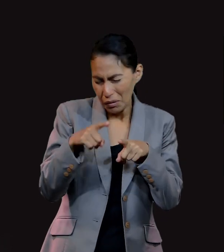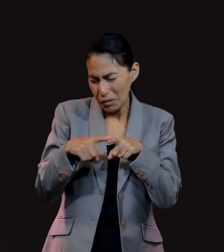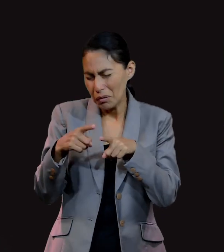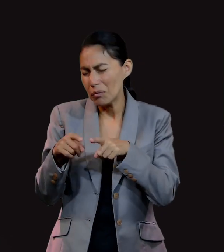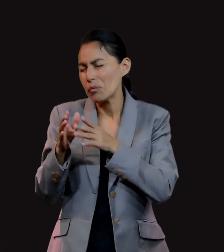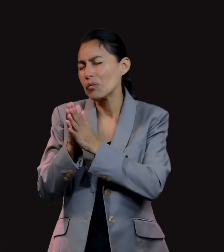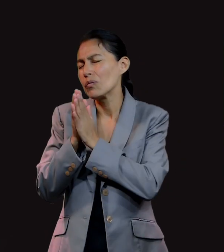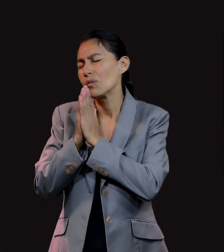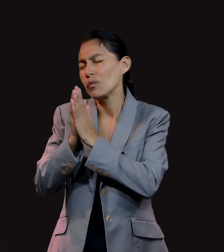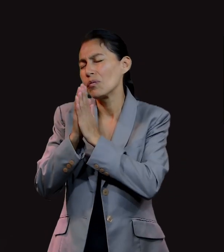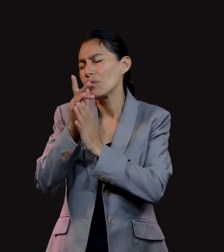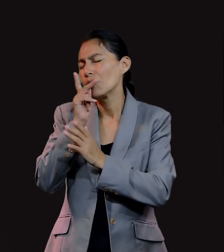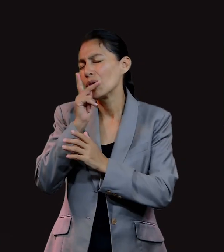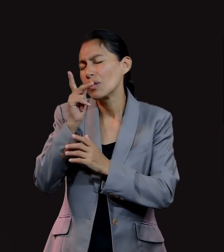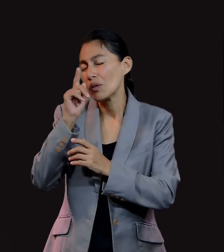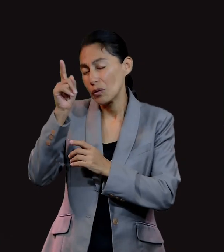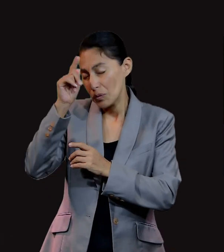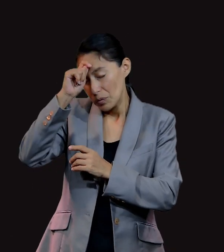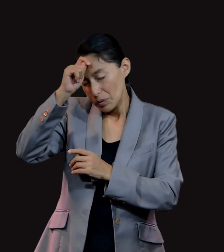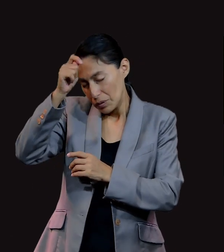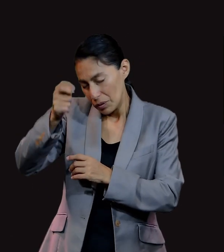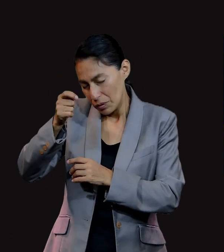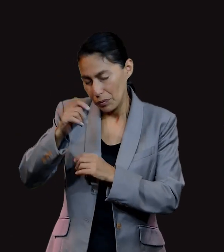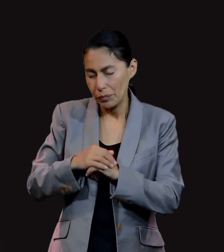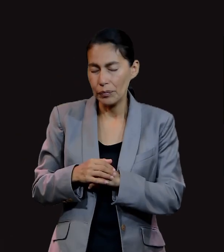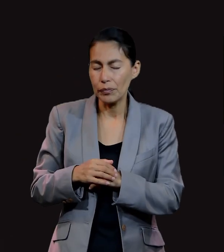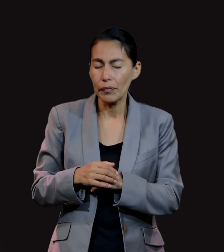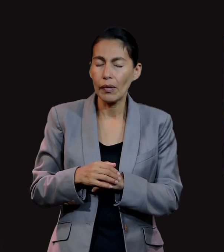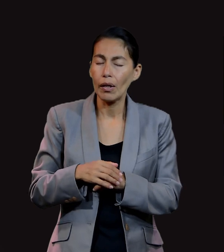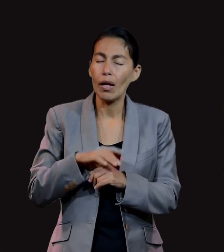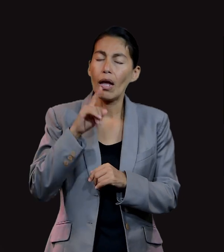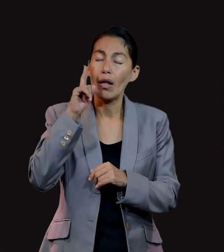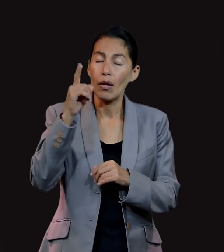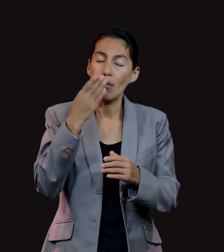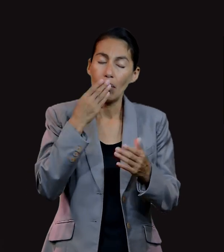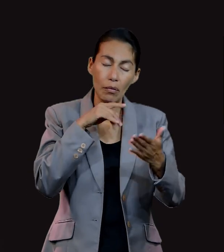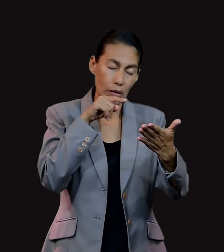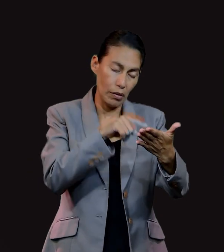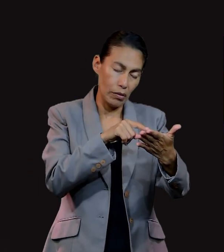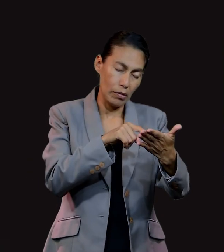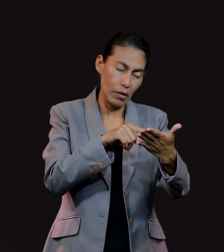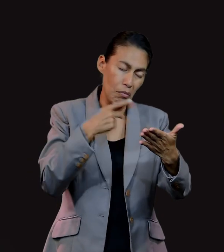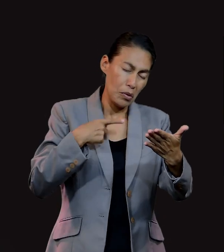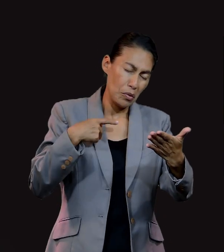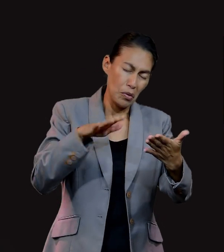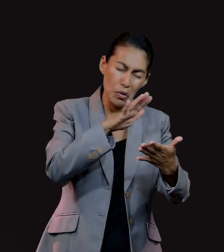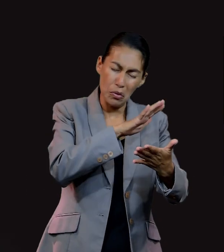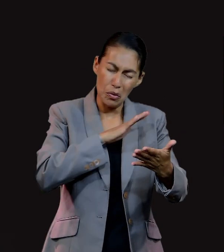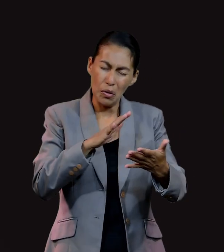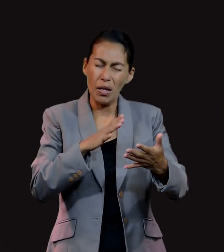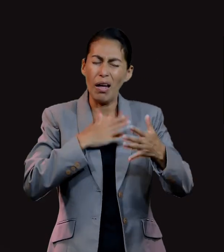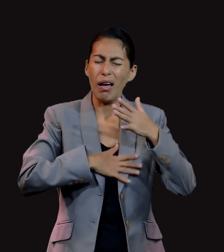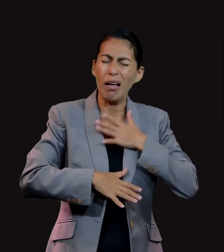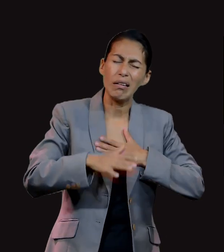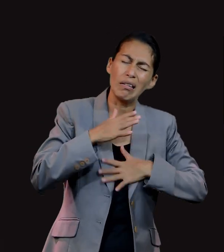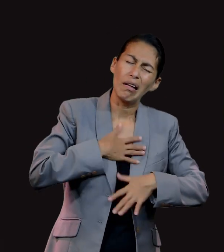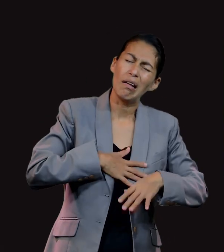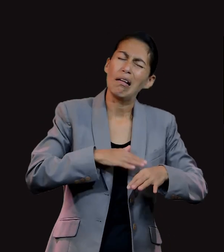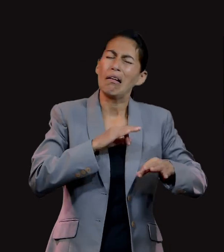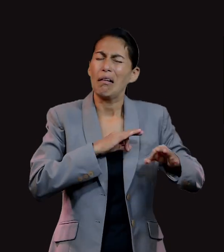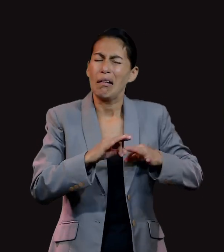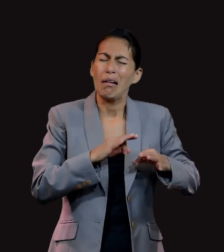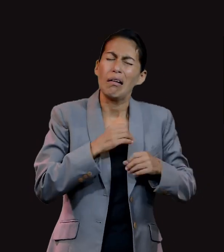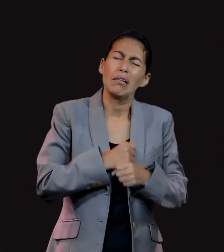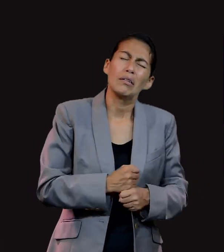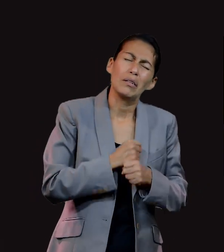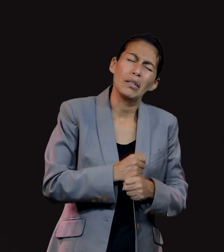índoles Padre bendito Tu palabra dice Venid a mí Todos los que estéis trabajados y cargados Y yo les